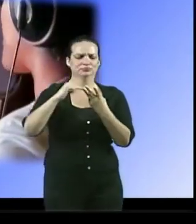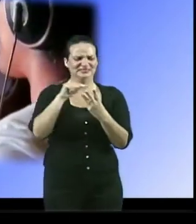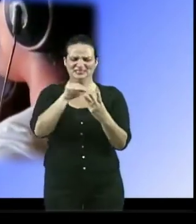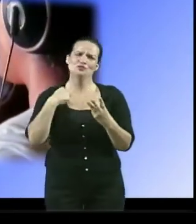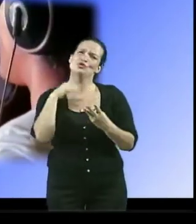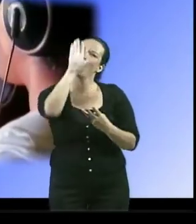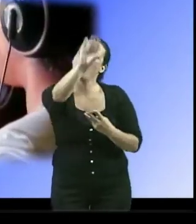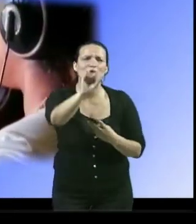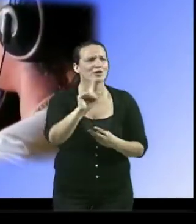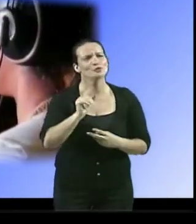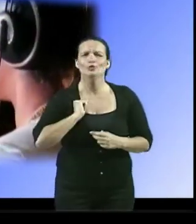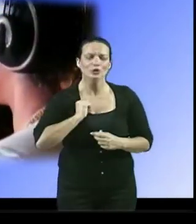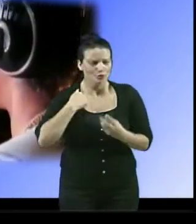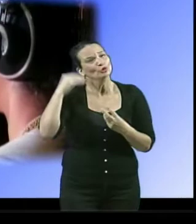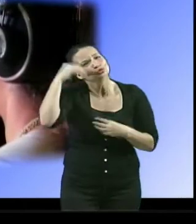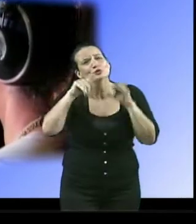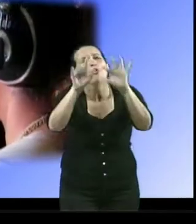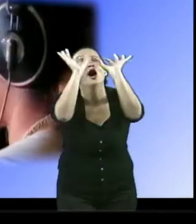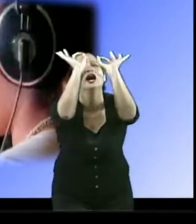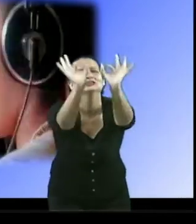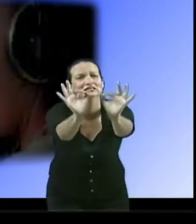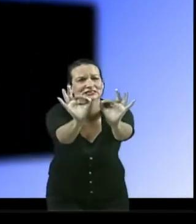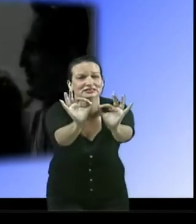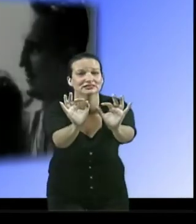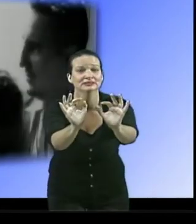que sé de ti.